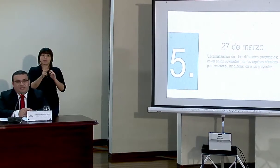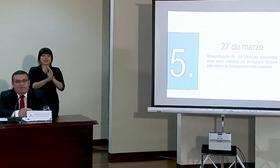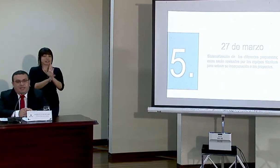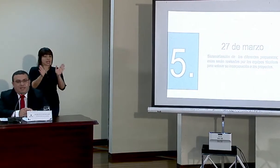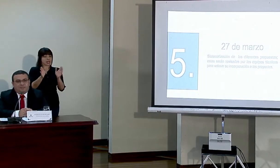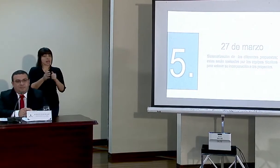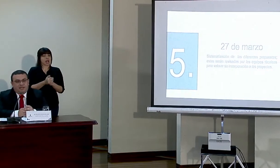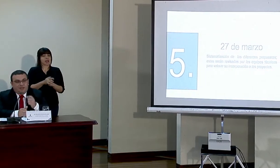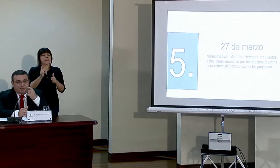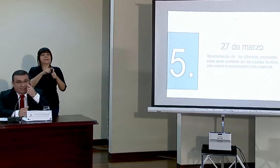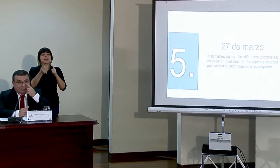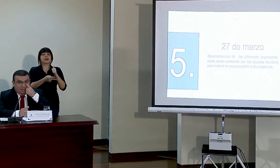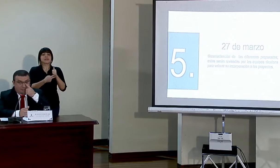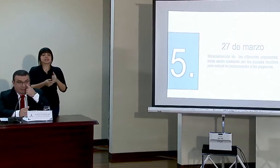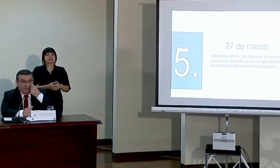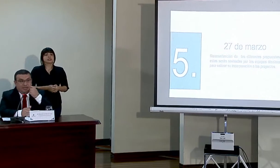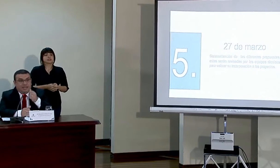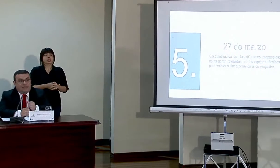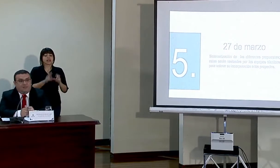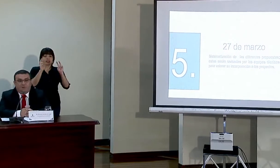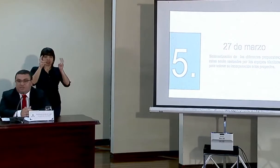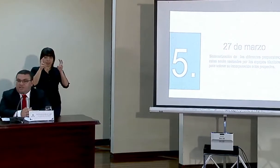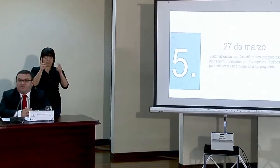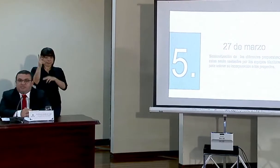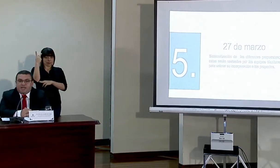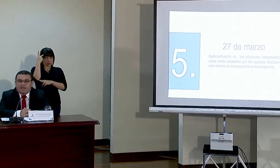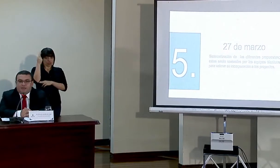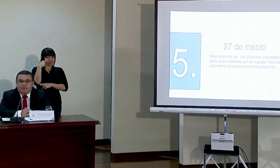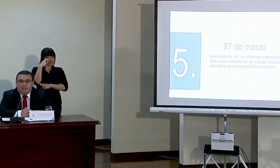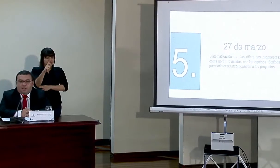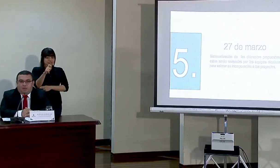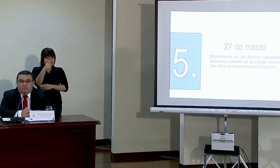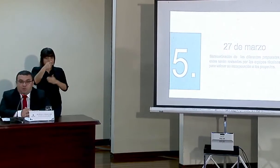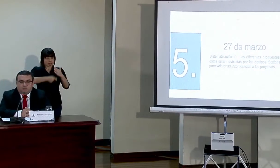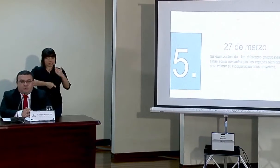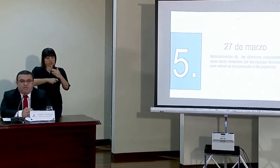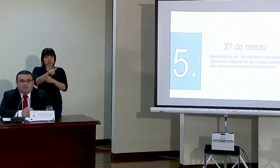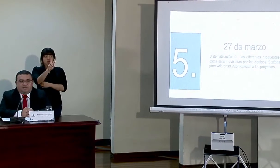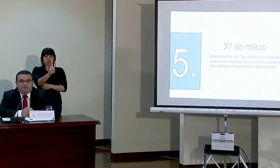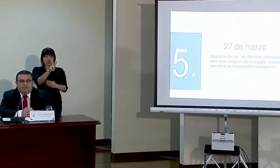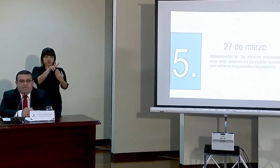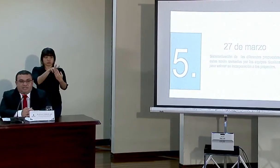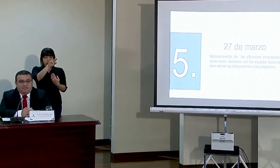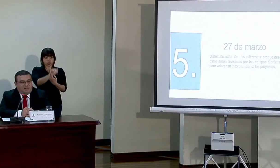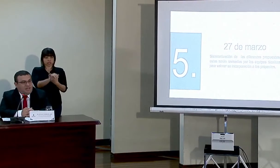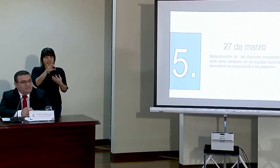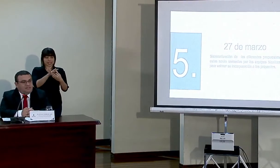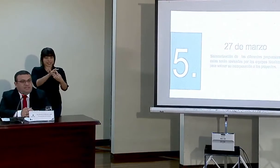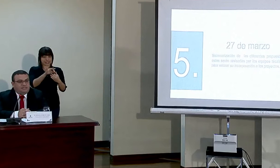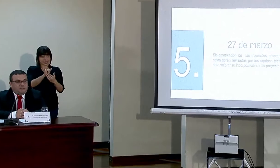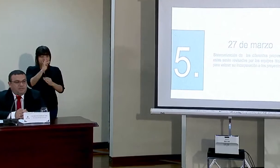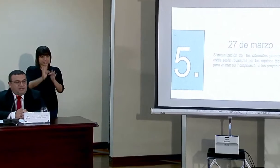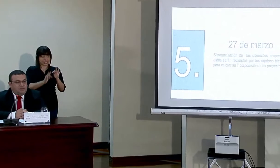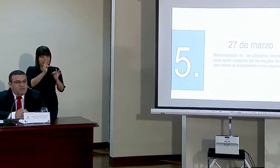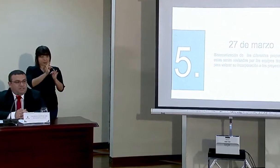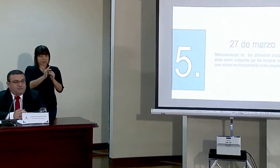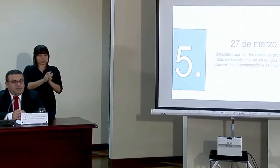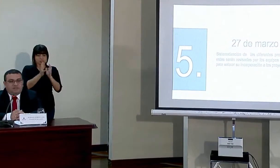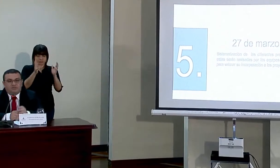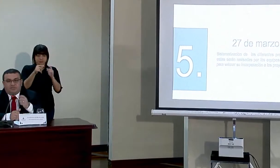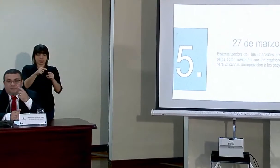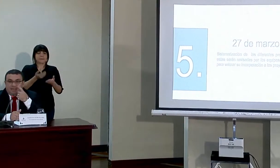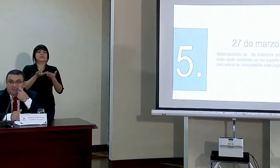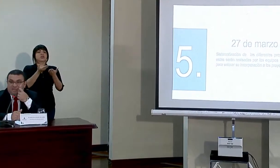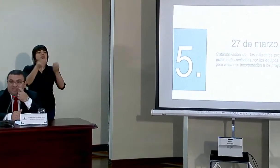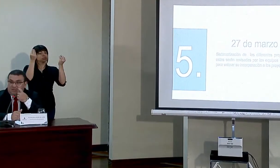general. Es la primera vez que en materia de política fiscal dos proyectos de este alcance, de esta envergadura, se ponen